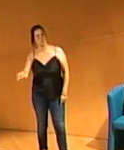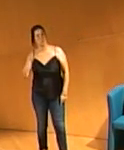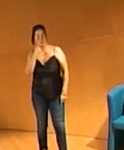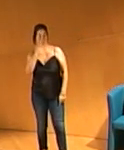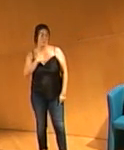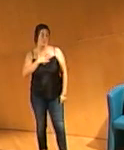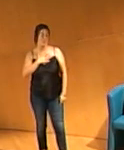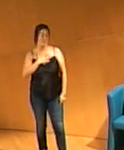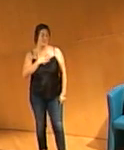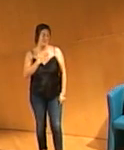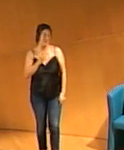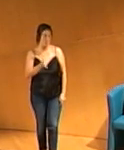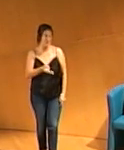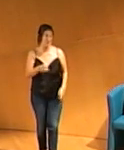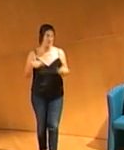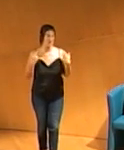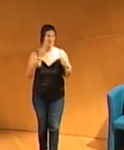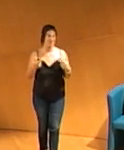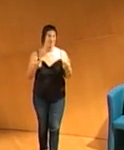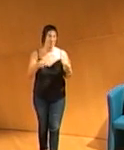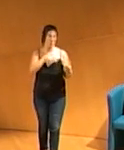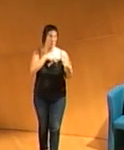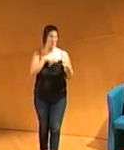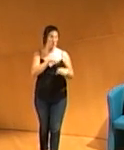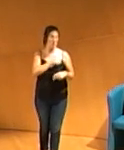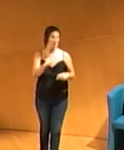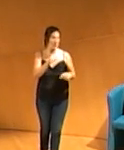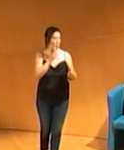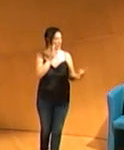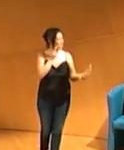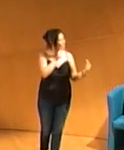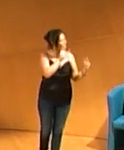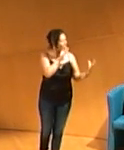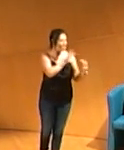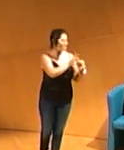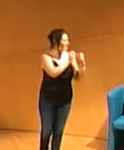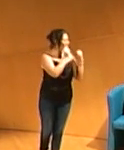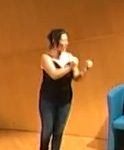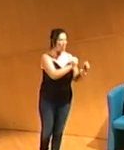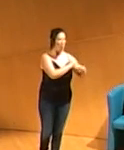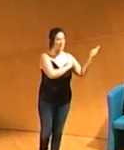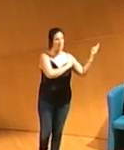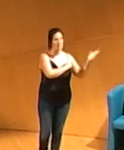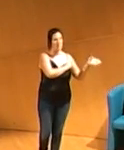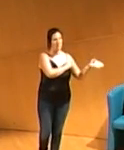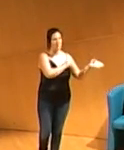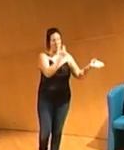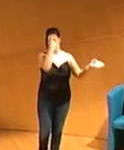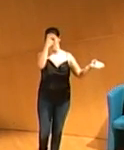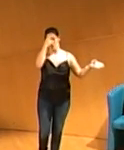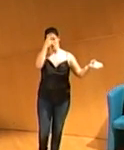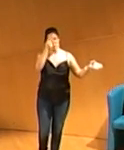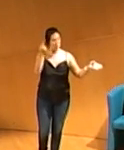regards pleins. Vous voyez ? Et ben voilà. C'est pas de chance, c'était notre vie de famille, on a fait ce qu'on a pu, on s'est sûrement